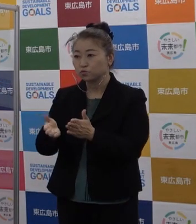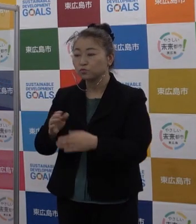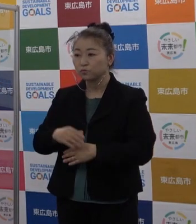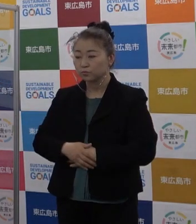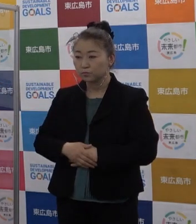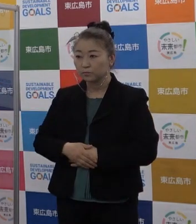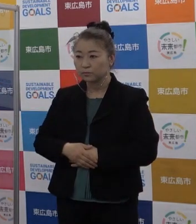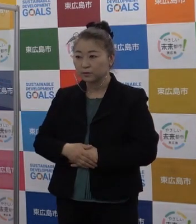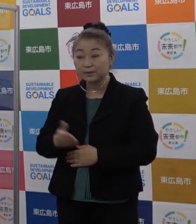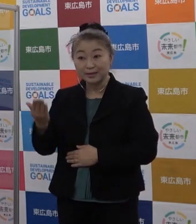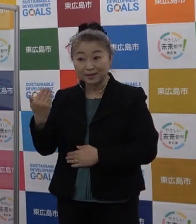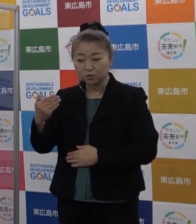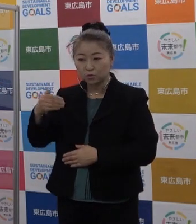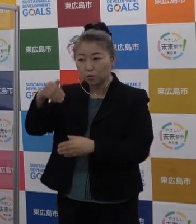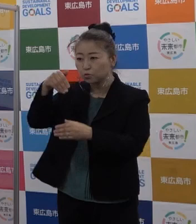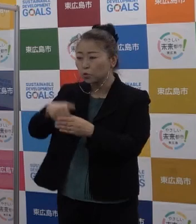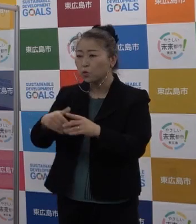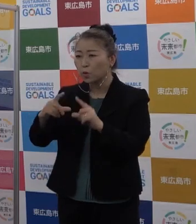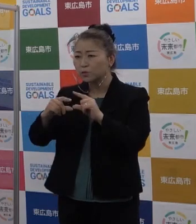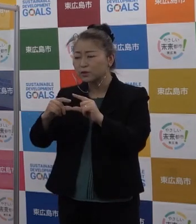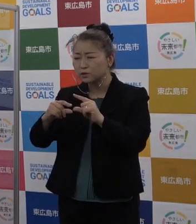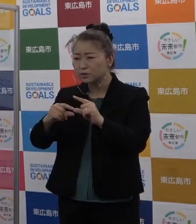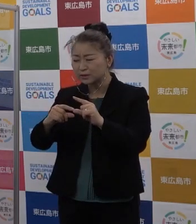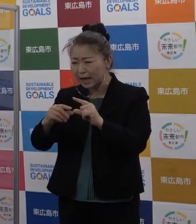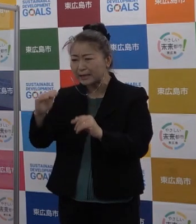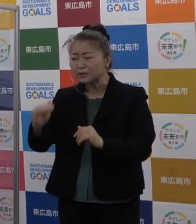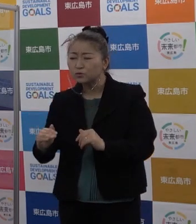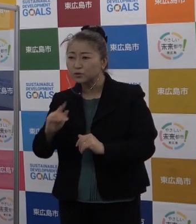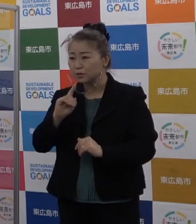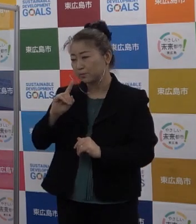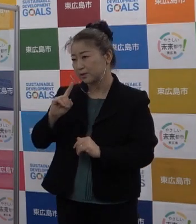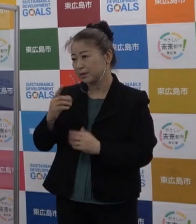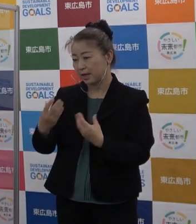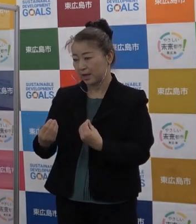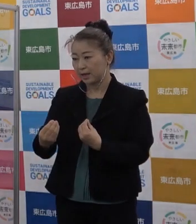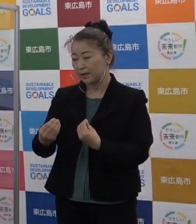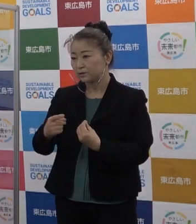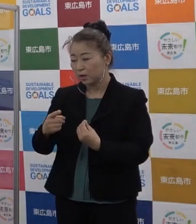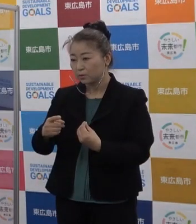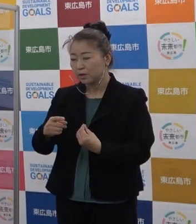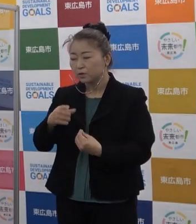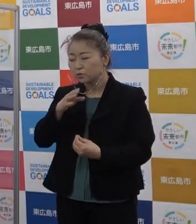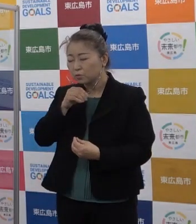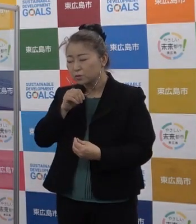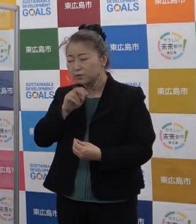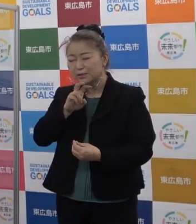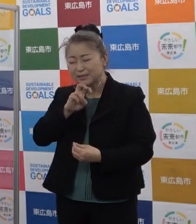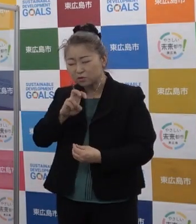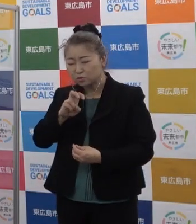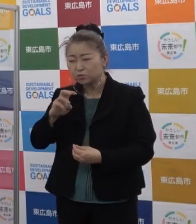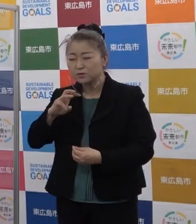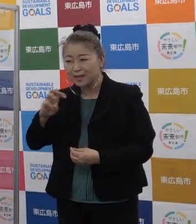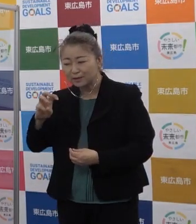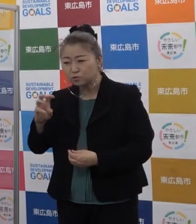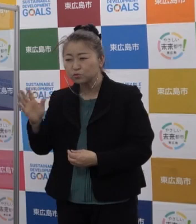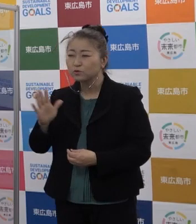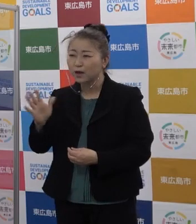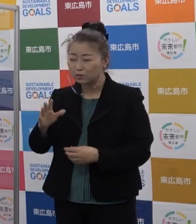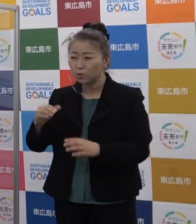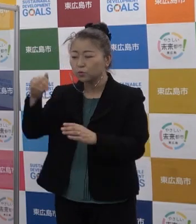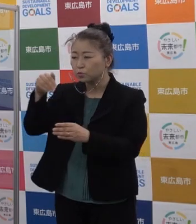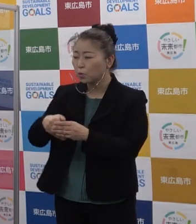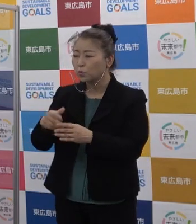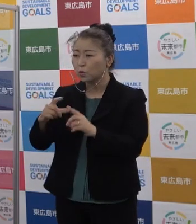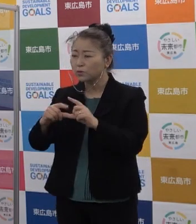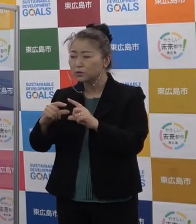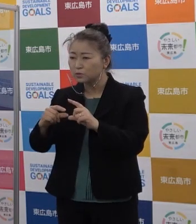票率の低さというのはやはり20代、30代、そのあたりの投票率が大変低いと、結果においてそ